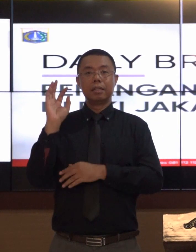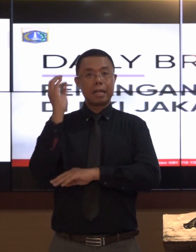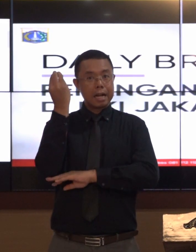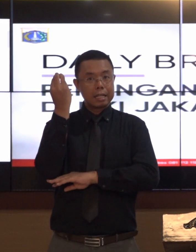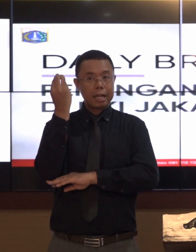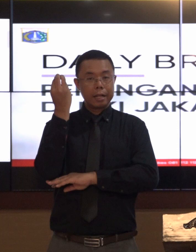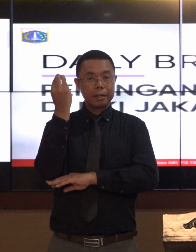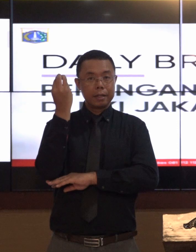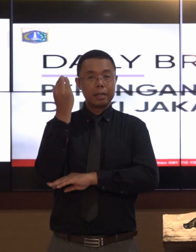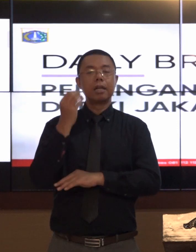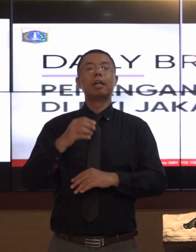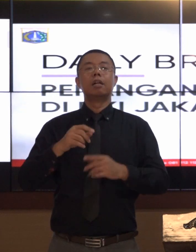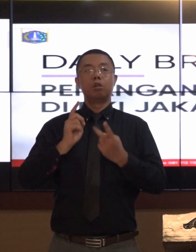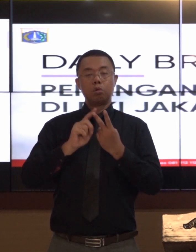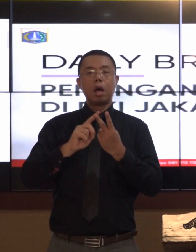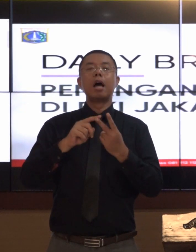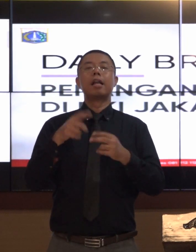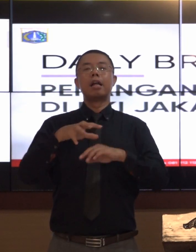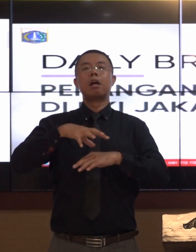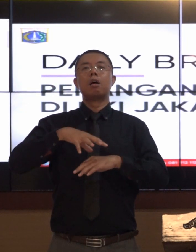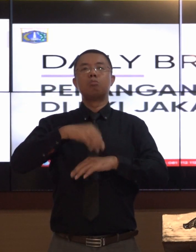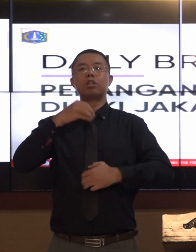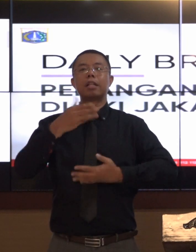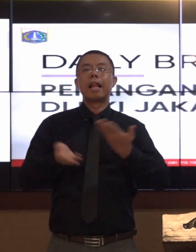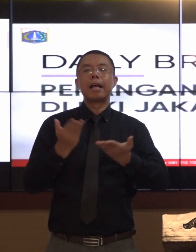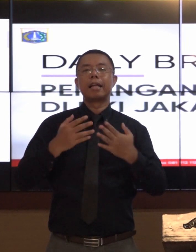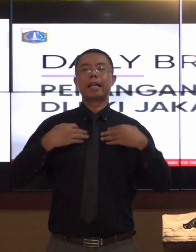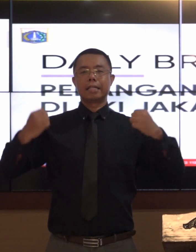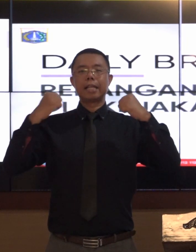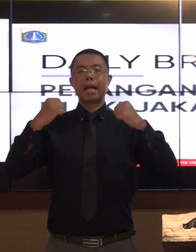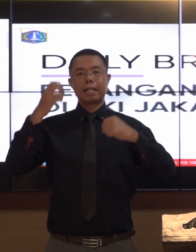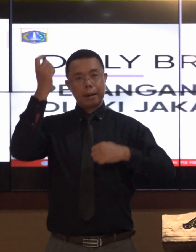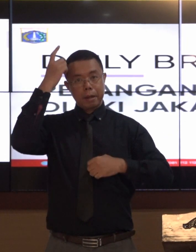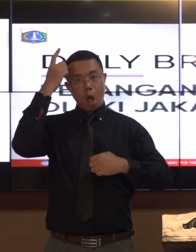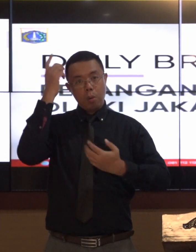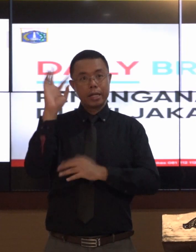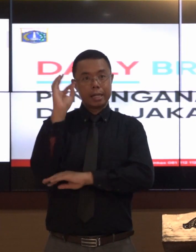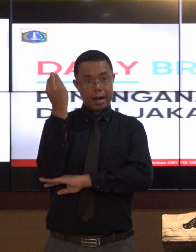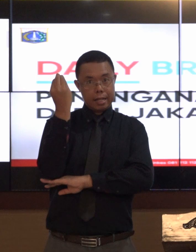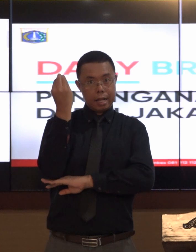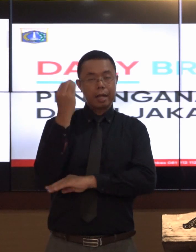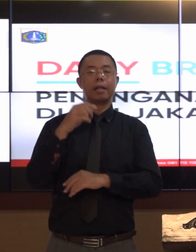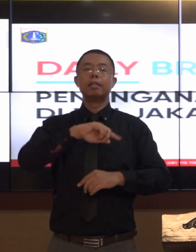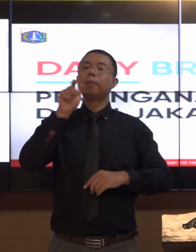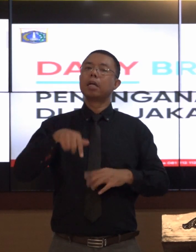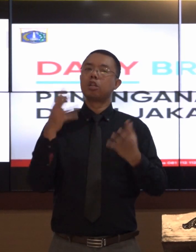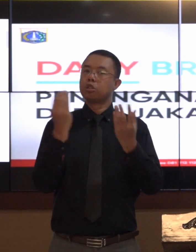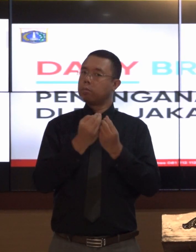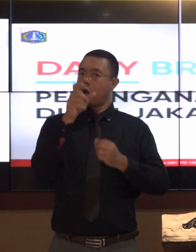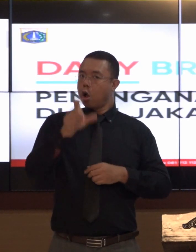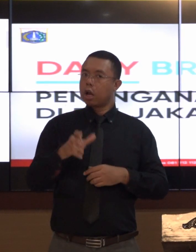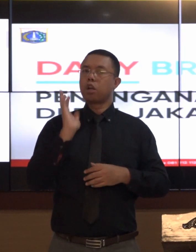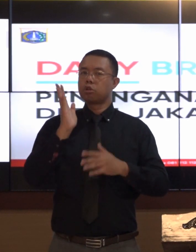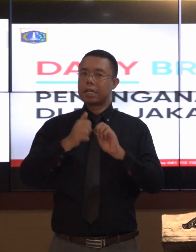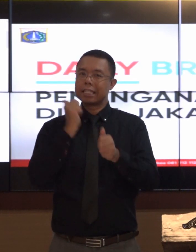DKI Jakarta serta di pusat pelayanan kesehatan pegawai atau TKP sejauh ini total orang